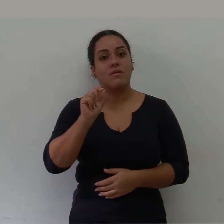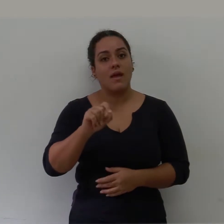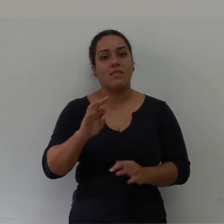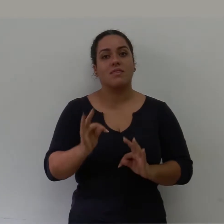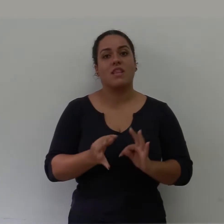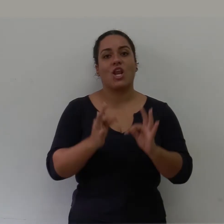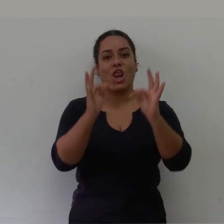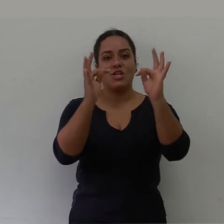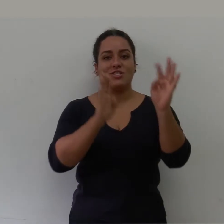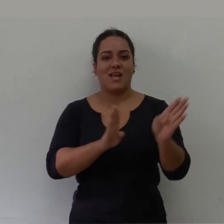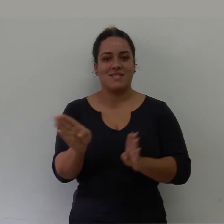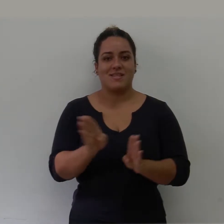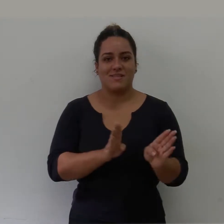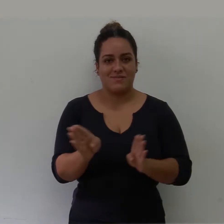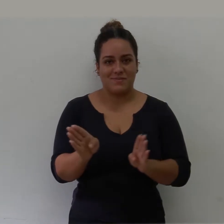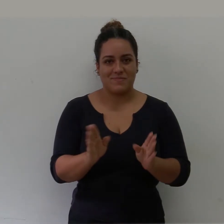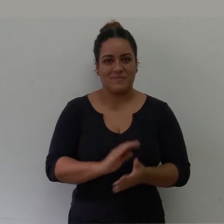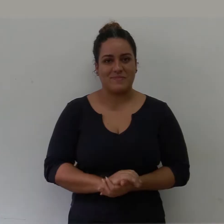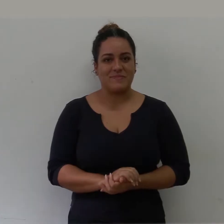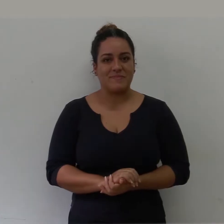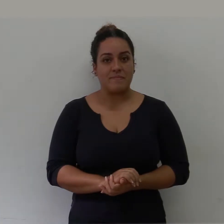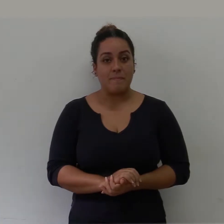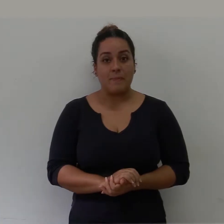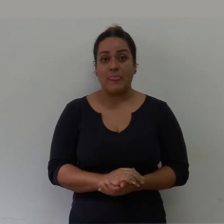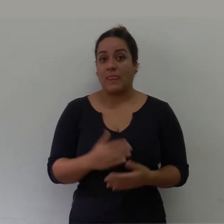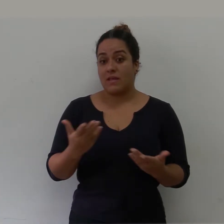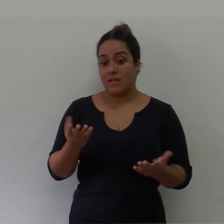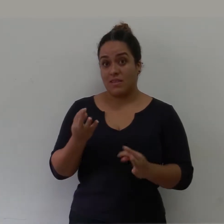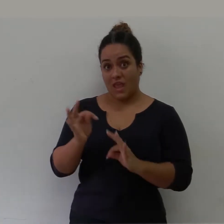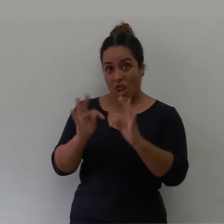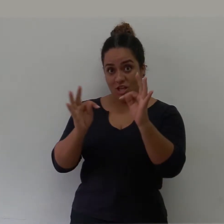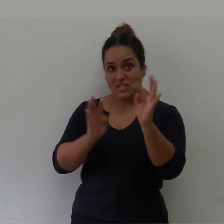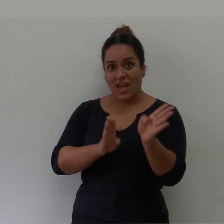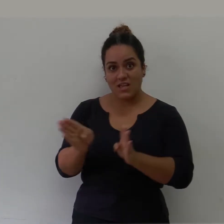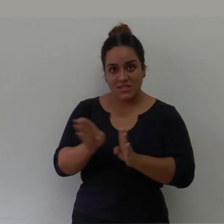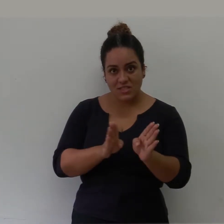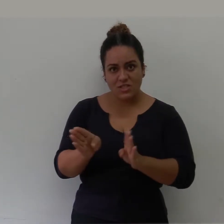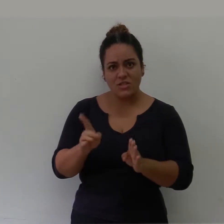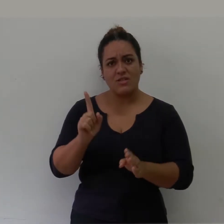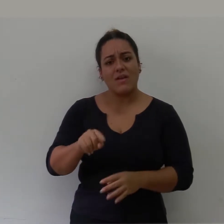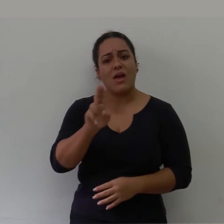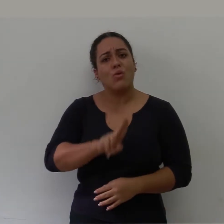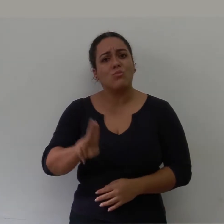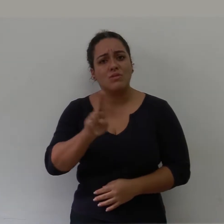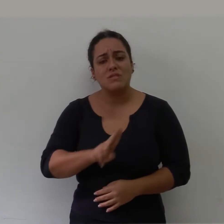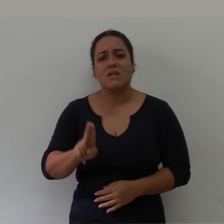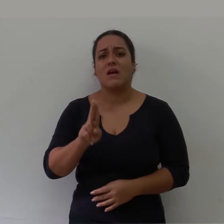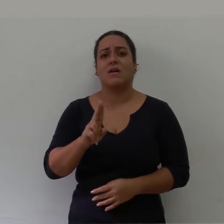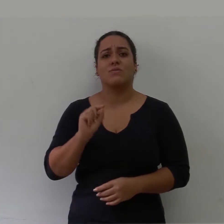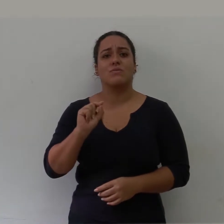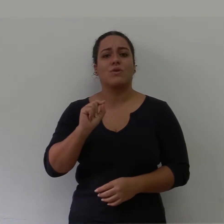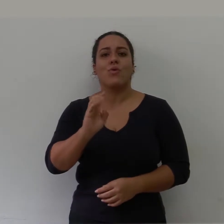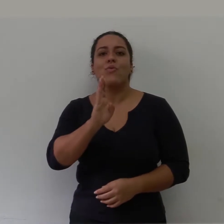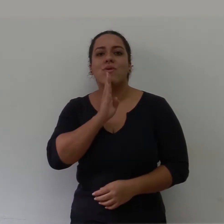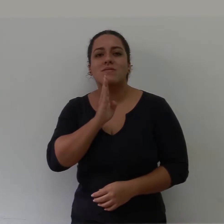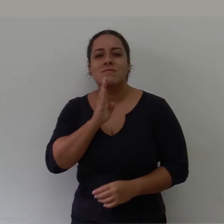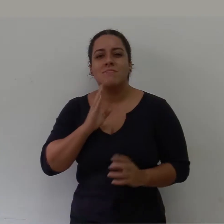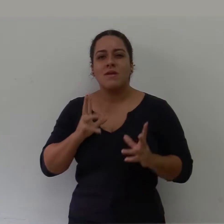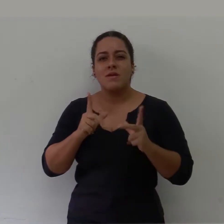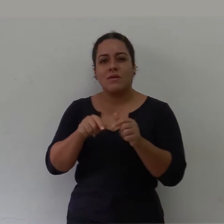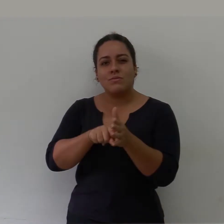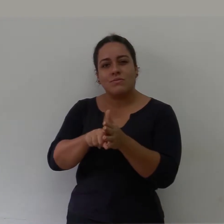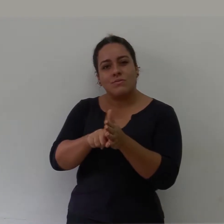chama tecnologia assistiva. Tecnologia assistiva é o recurso, é a estratégia, é a aplicação do